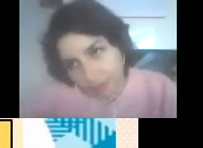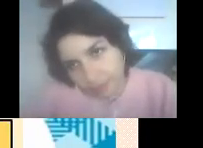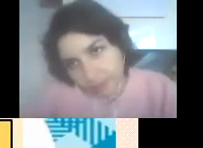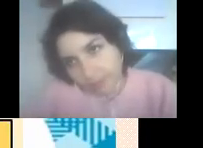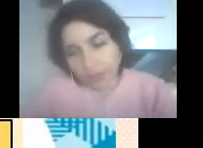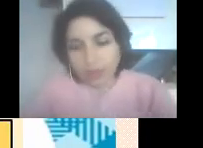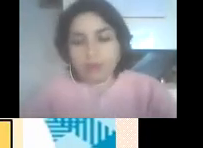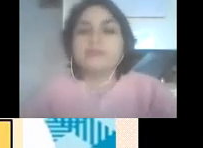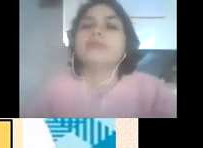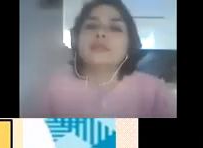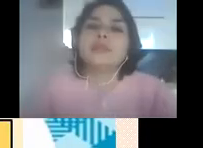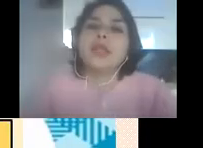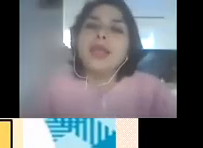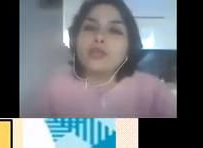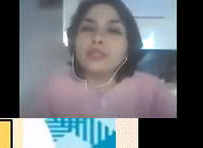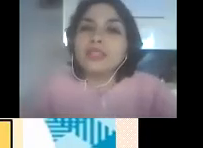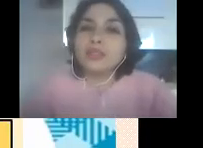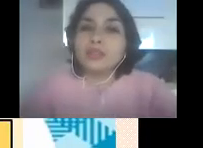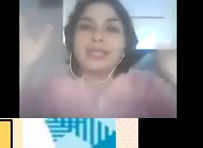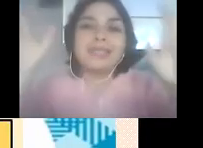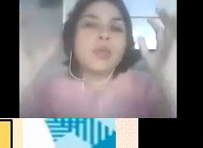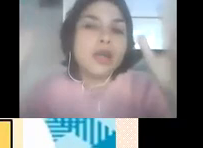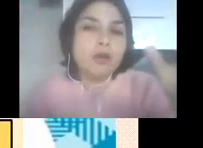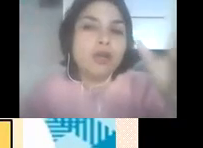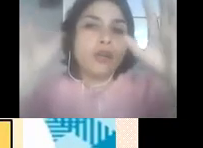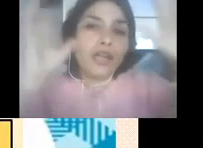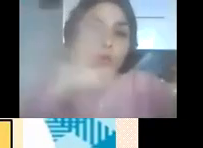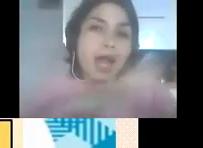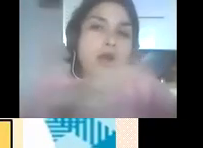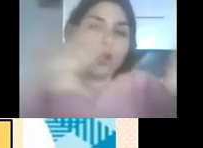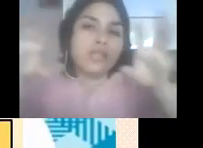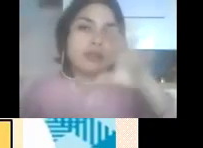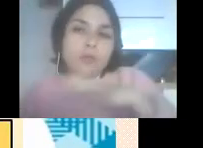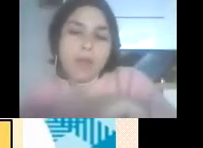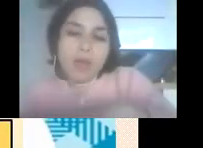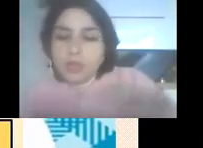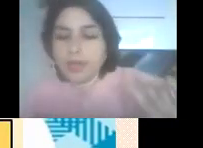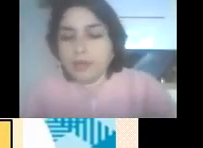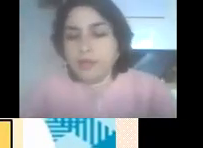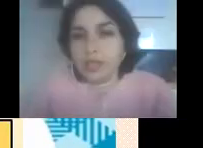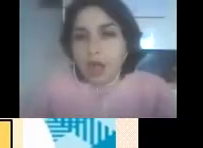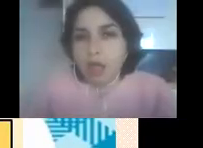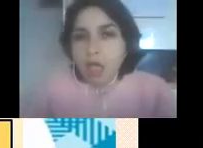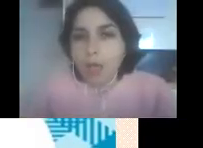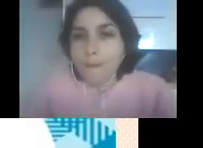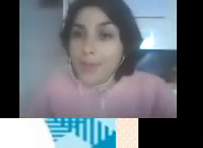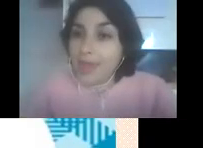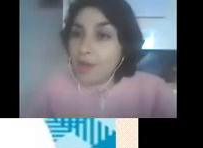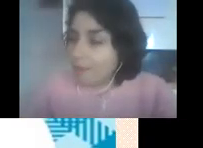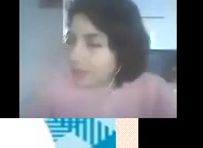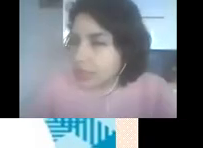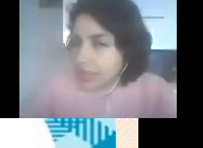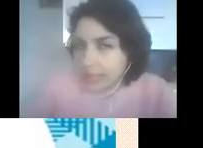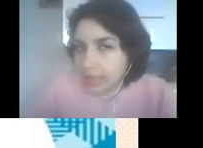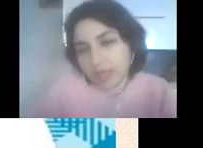sílices. ¿Ya? Entonces, ya tenemos claro que lo natural lo transformamos en artificial. Pero